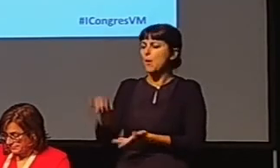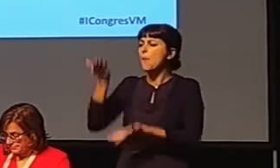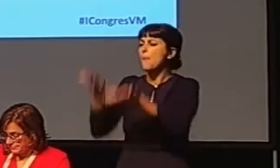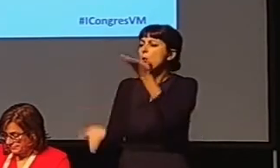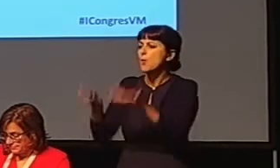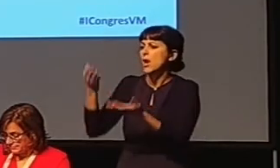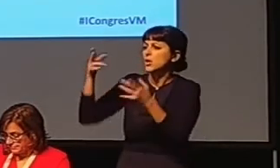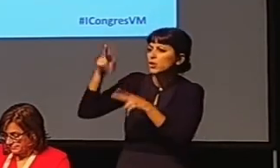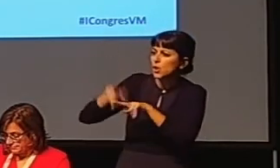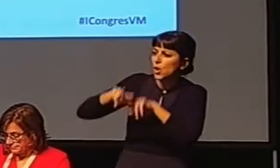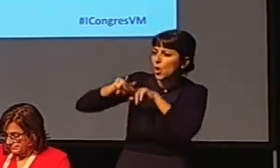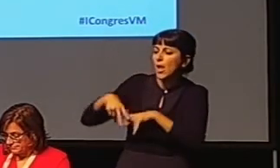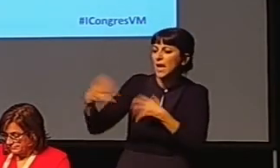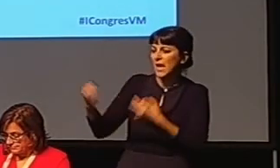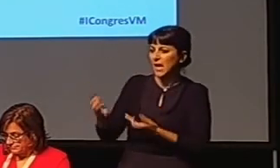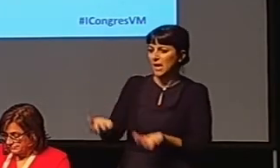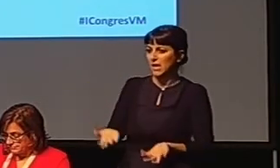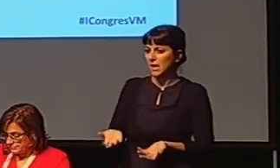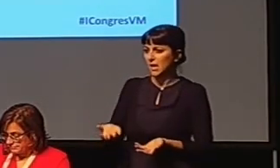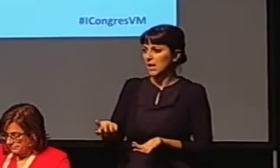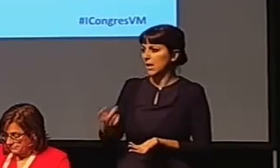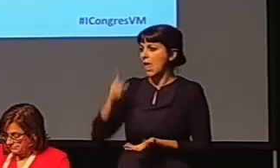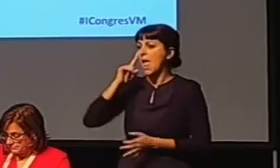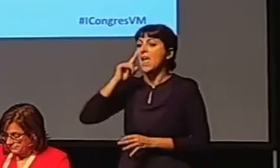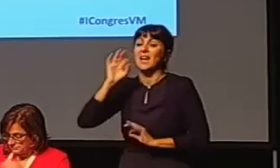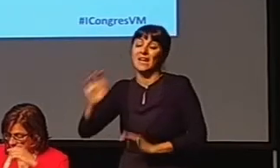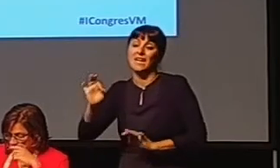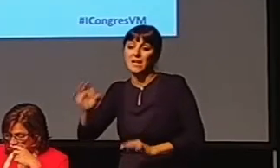de què? Què?